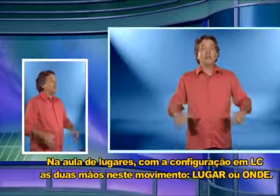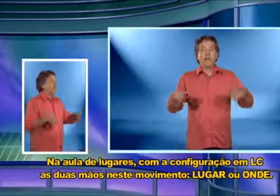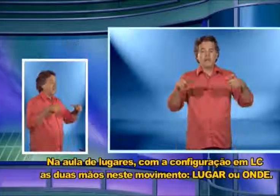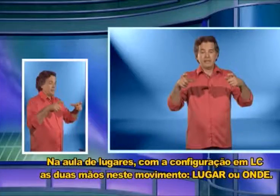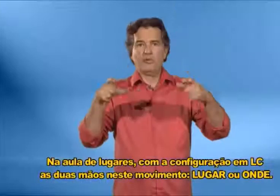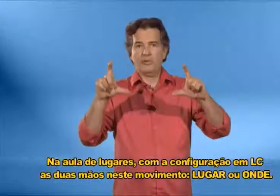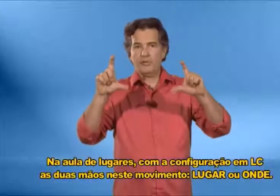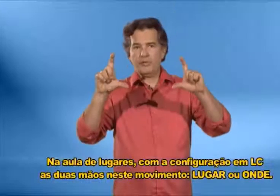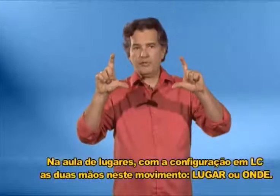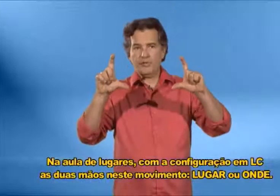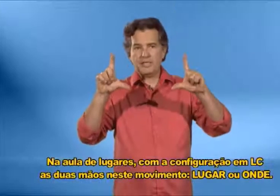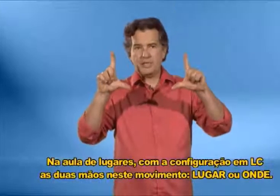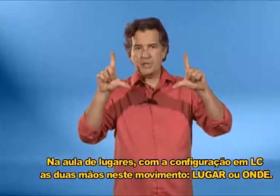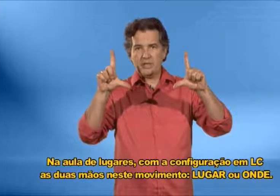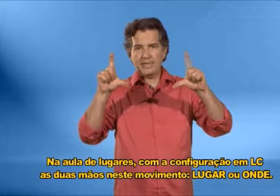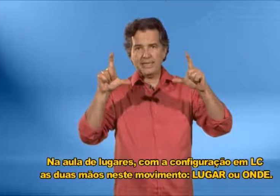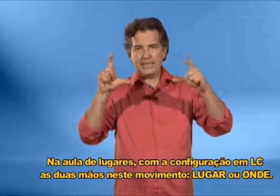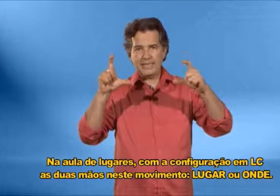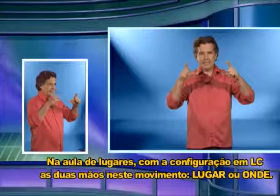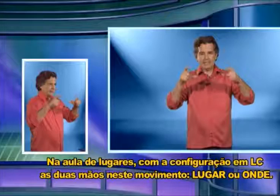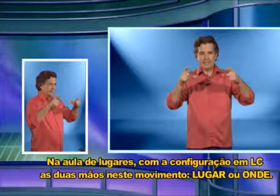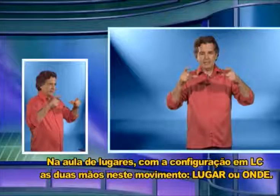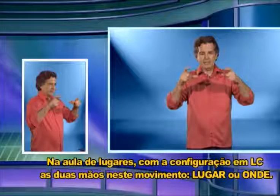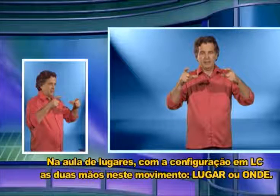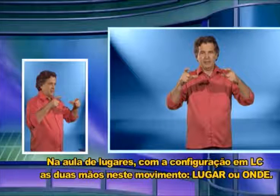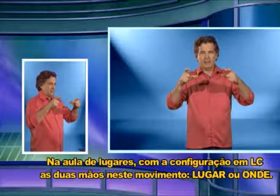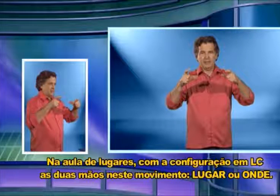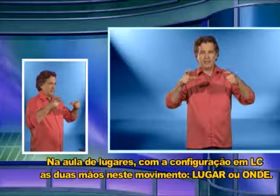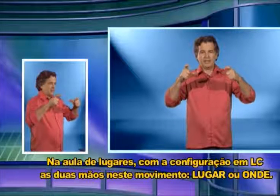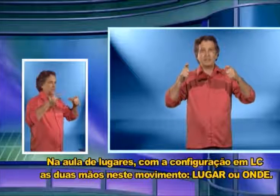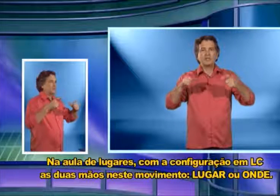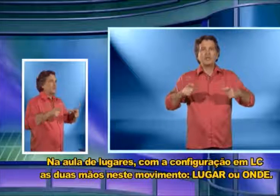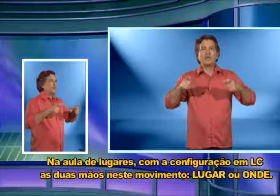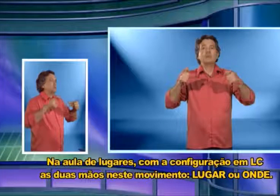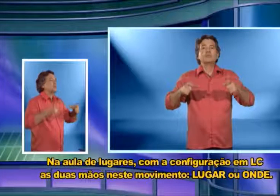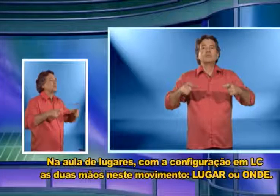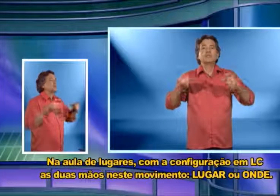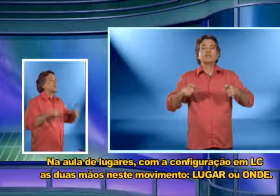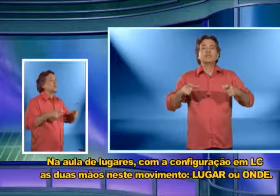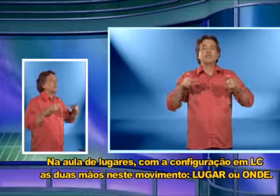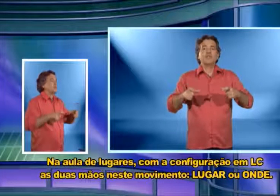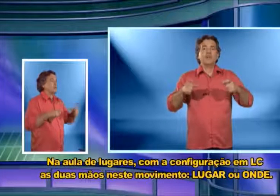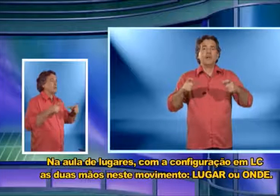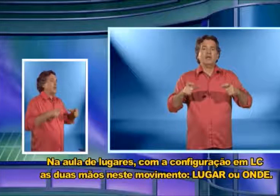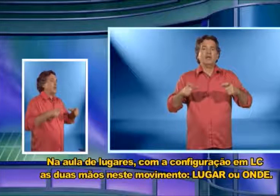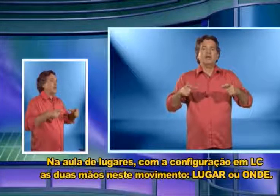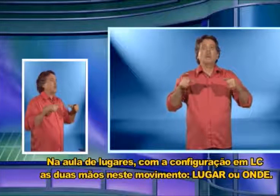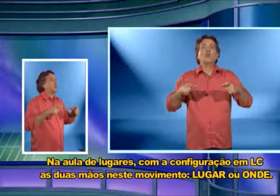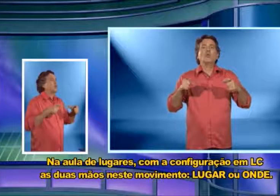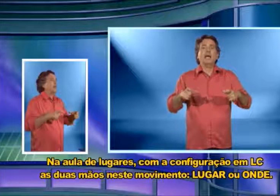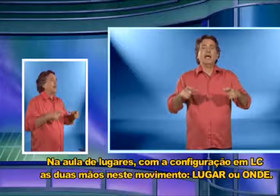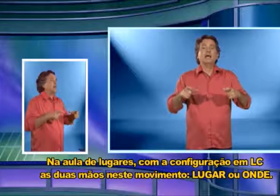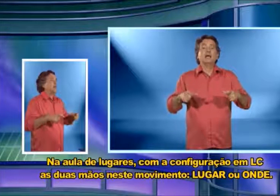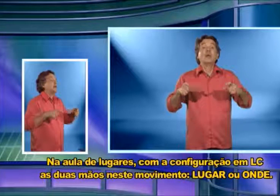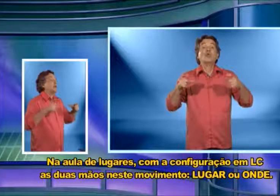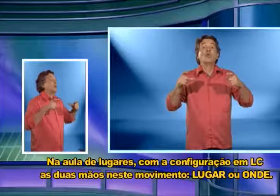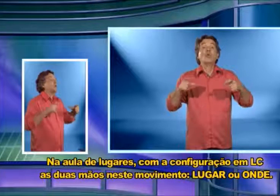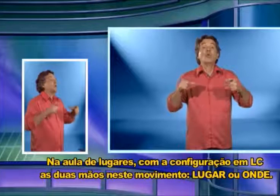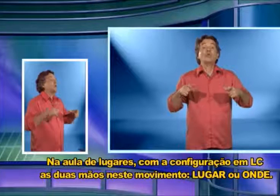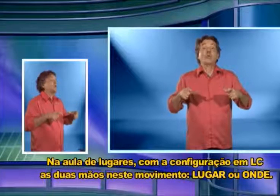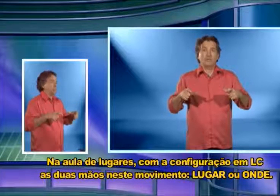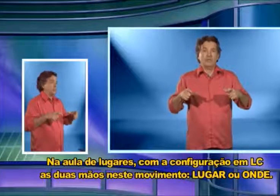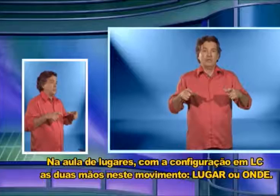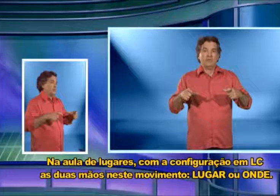Na aula de lugares, com a configuração em LC, as duas mãos nesse movimento, lugar